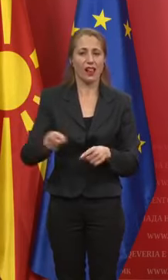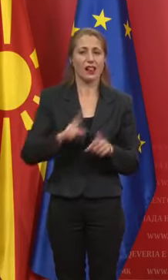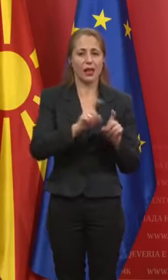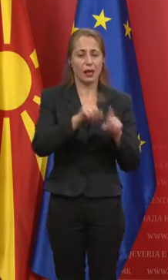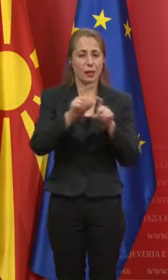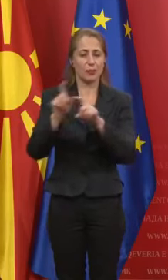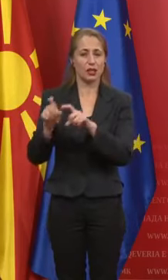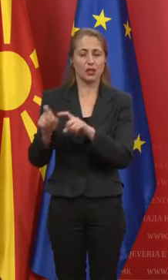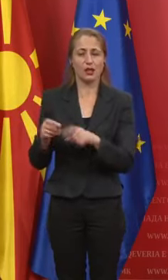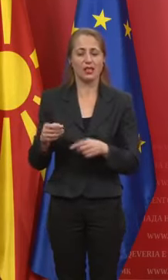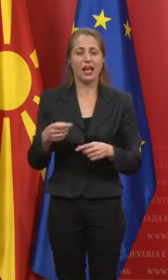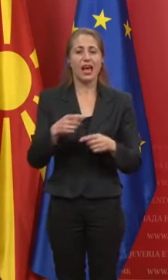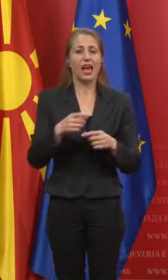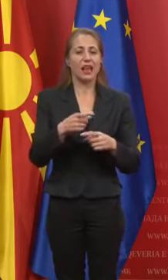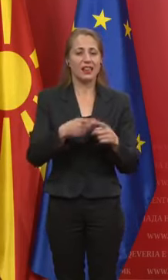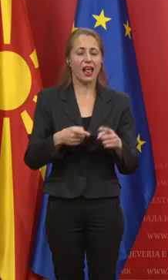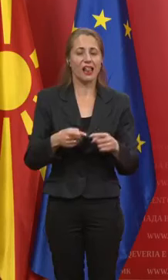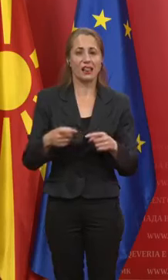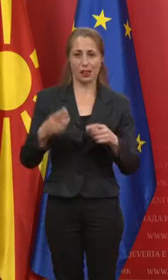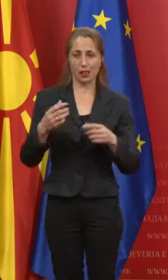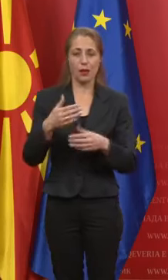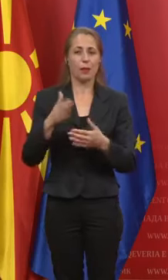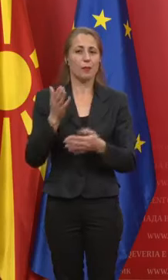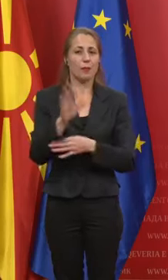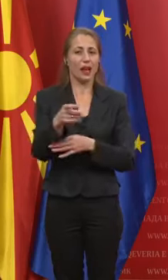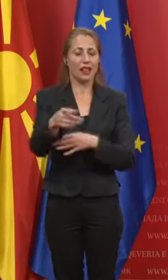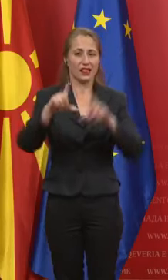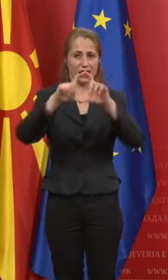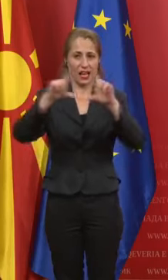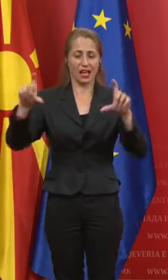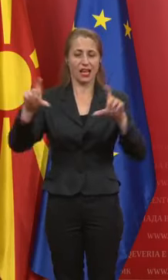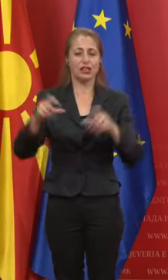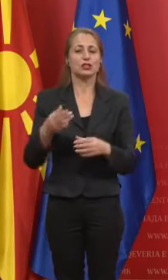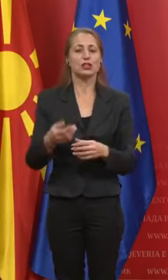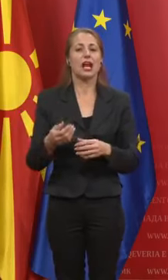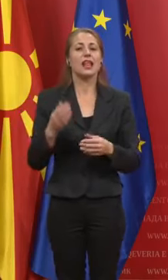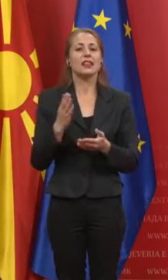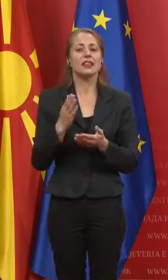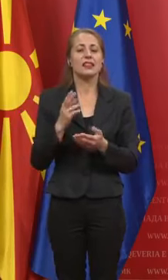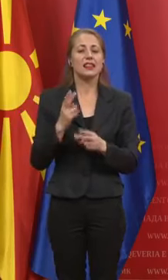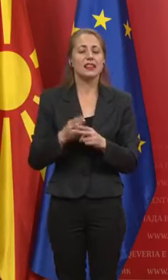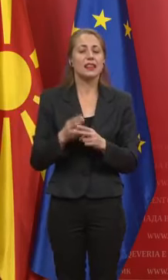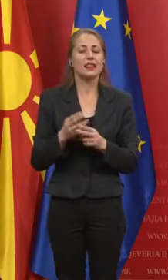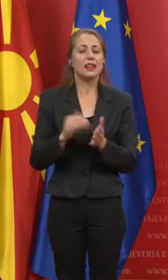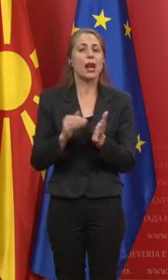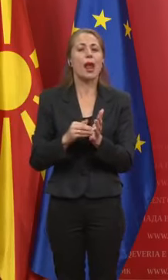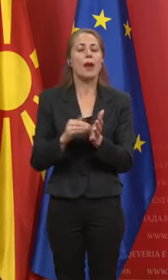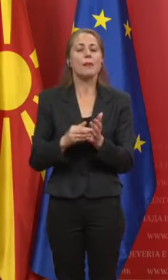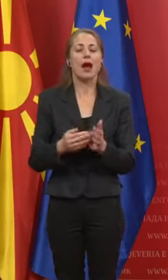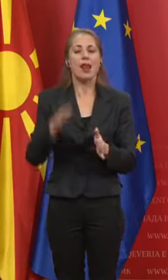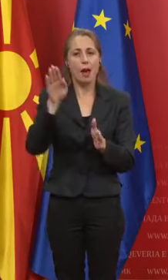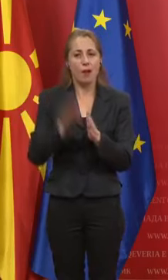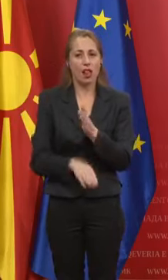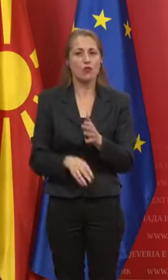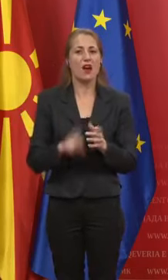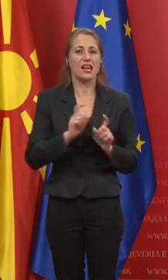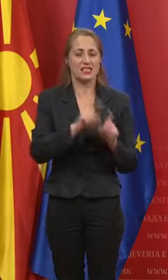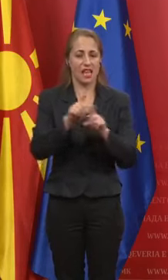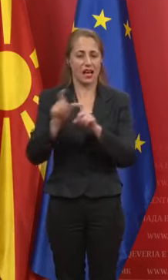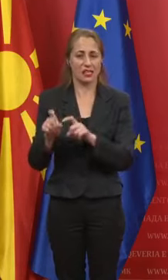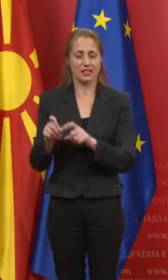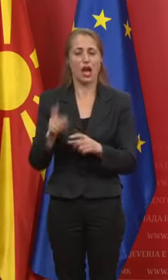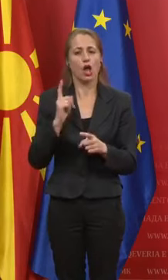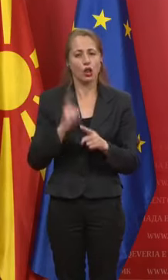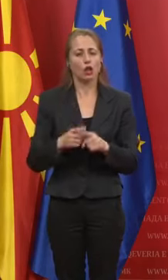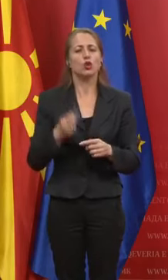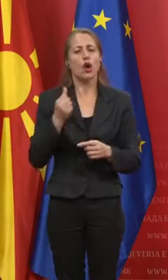епидемиолошкиот дел, значи предклиничкиот, каде што треба да се влијае на намалување на трансмисијата. Точно е